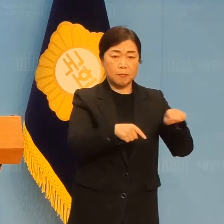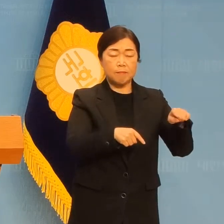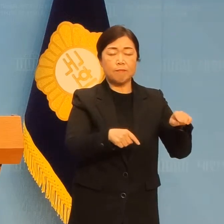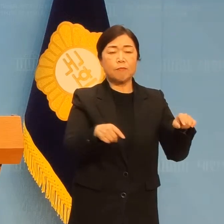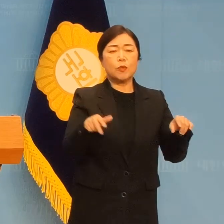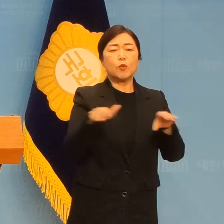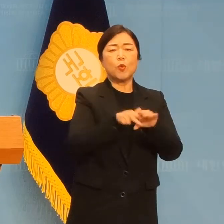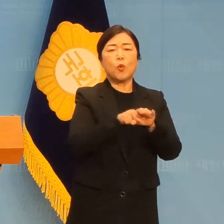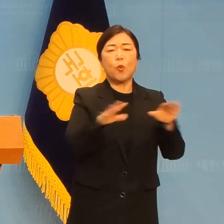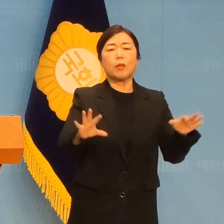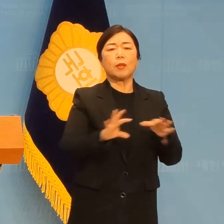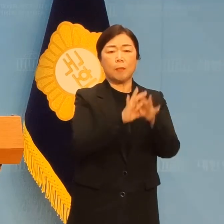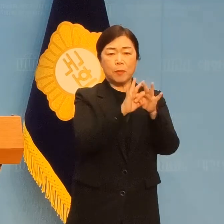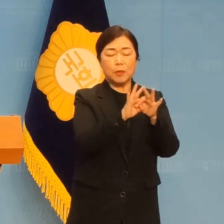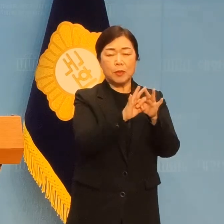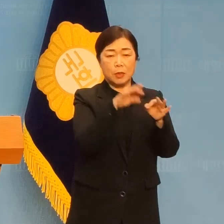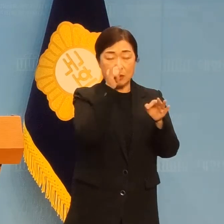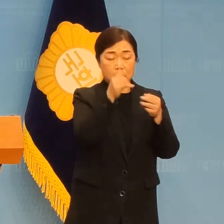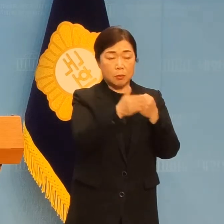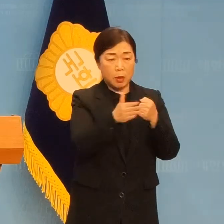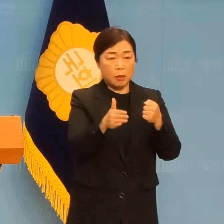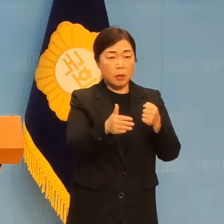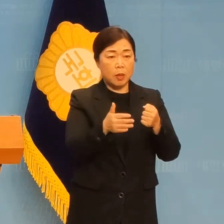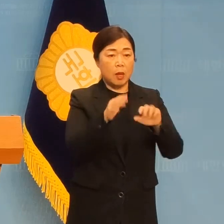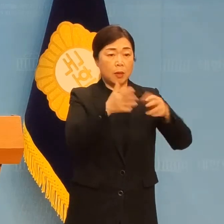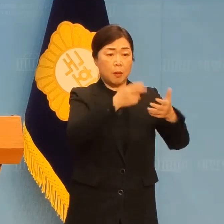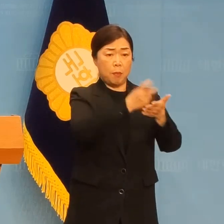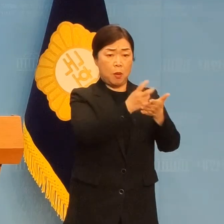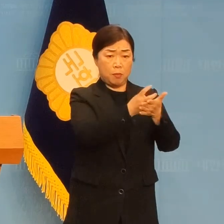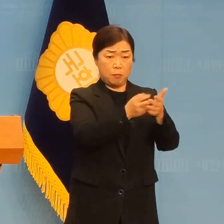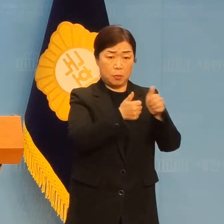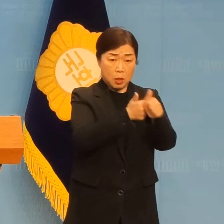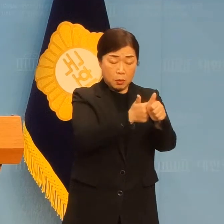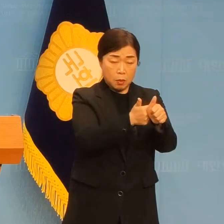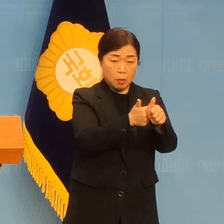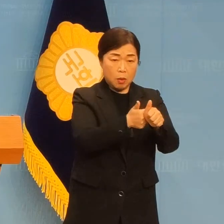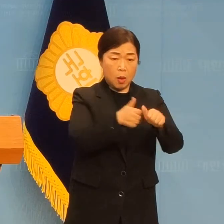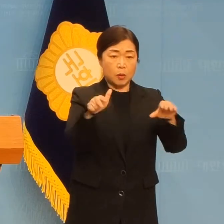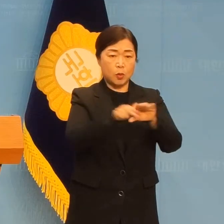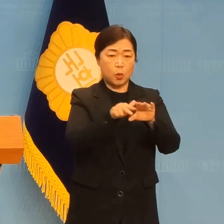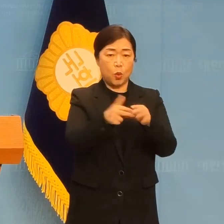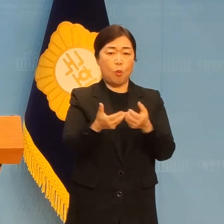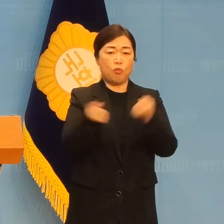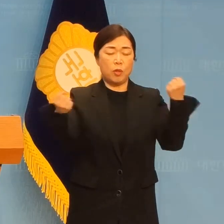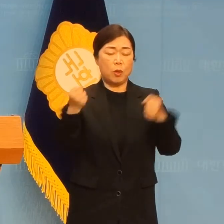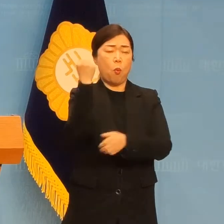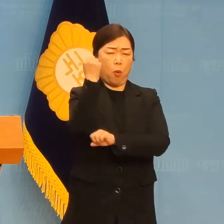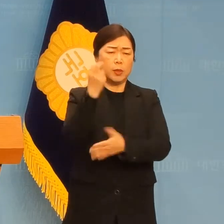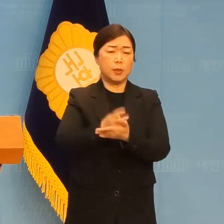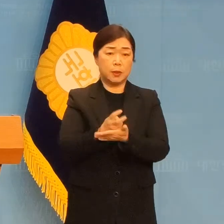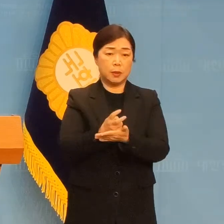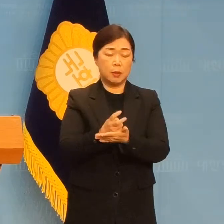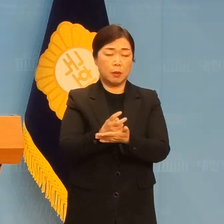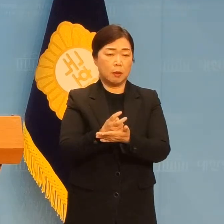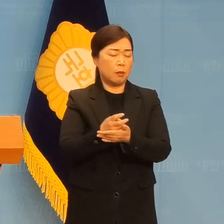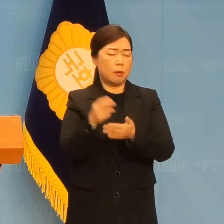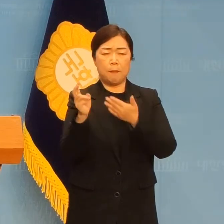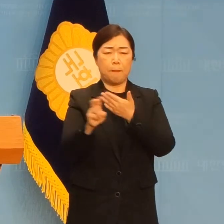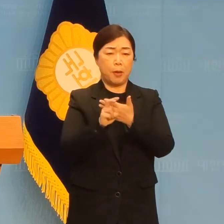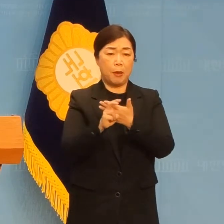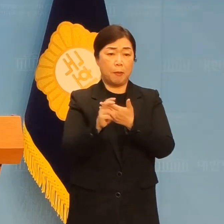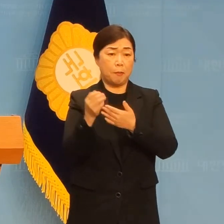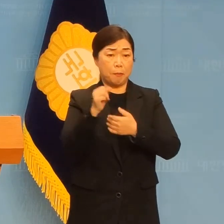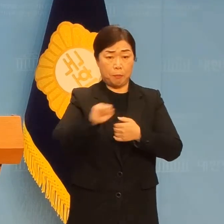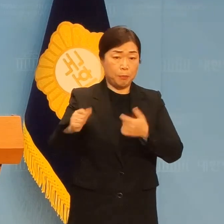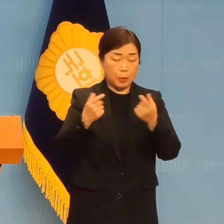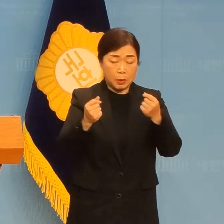종교단체와 결탁해 헌법상 종교분리 원칙을 정면으로 훼손한 이번 사건에 대해 철저히 수사하고